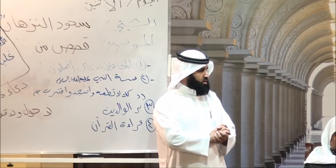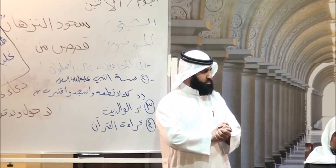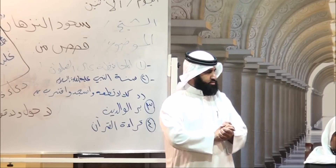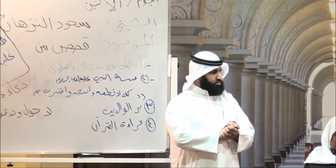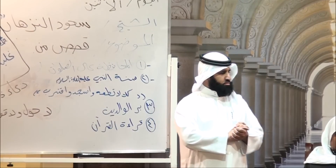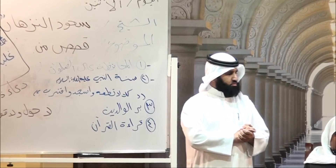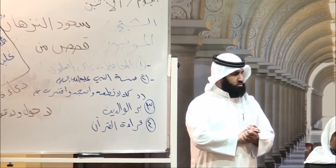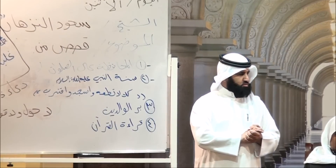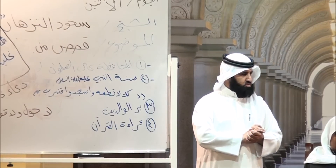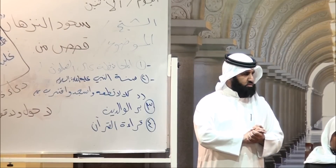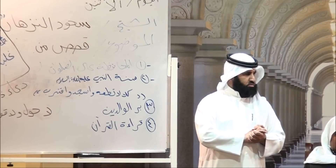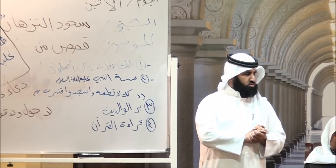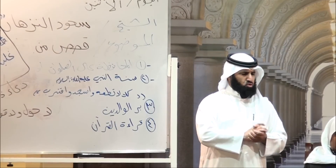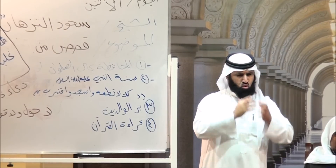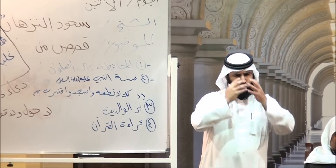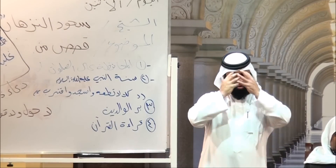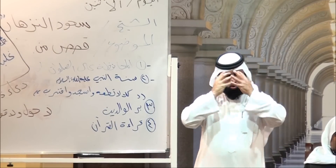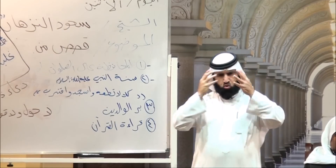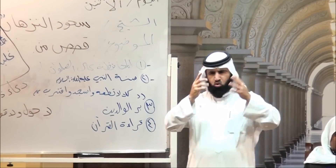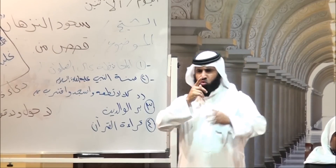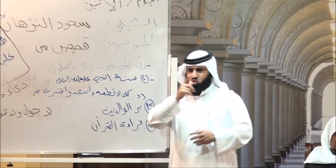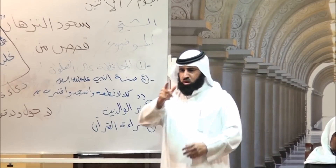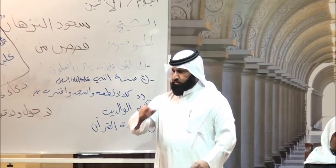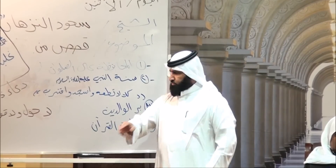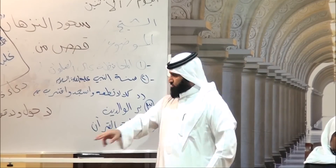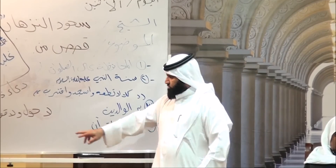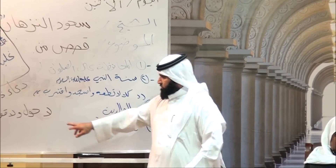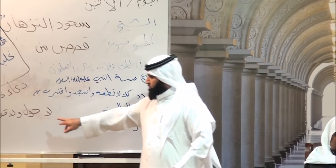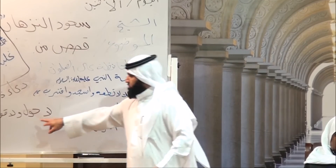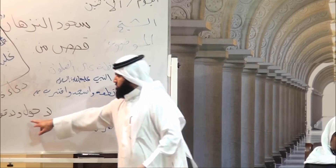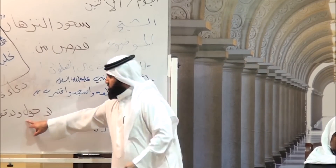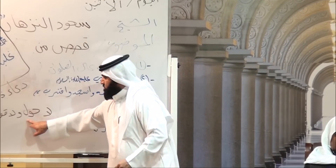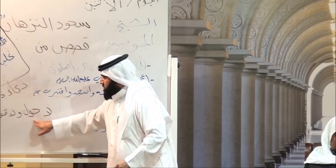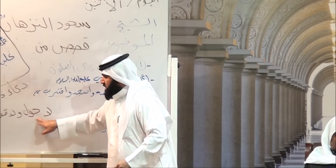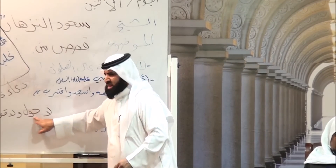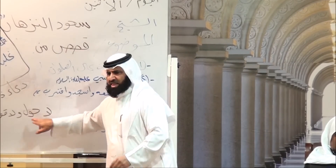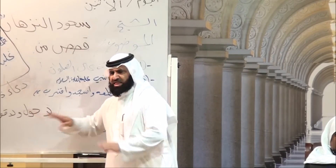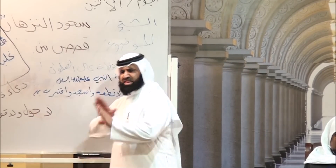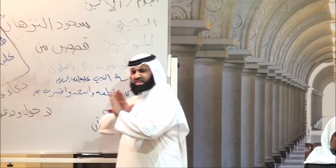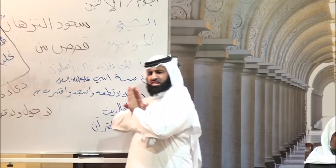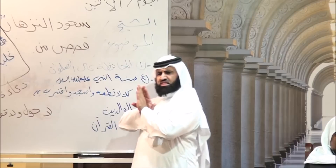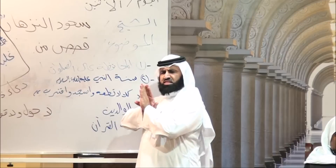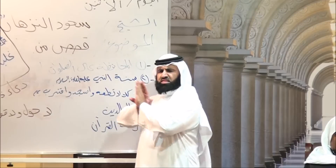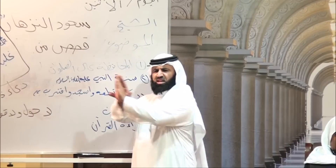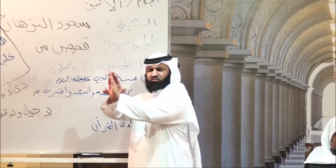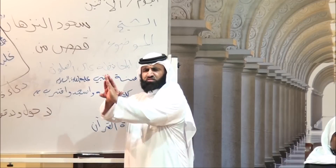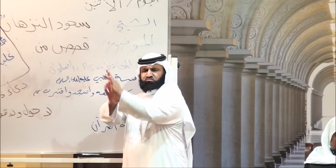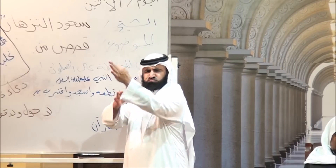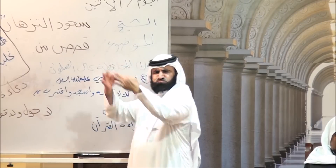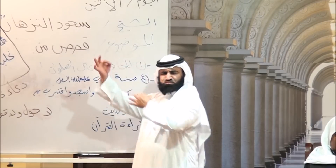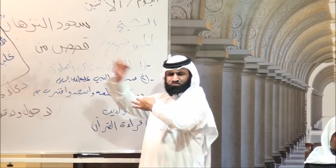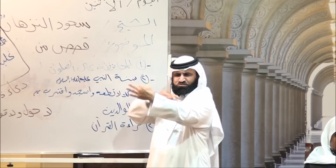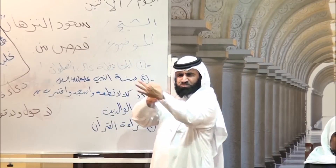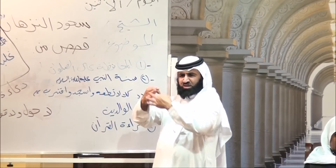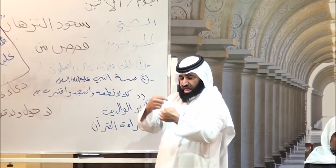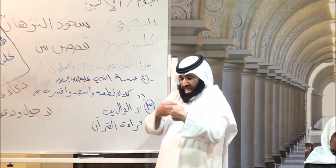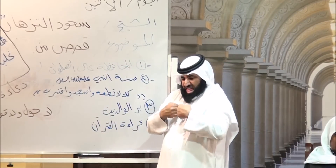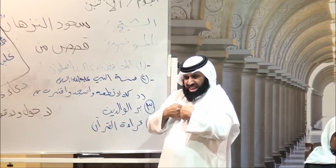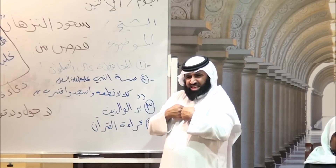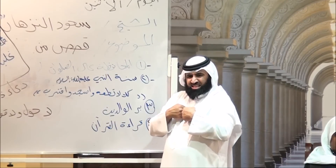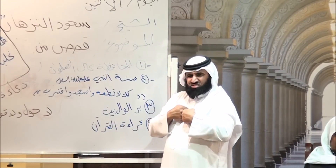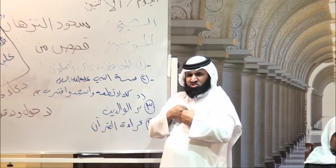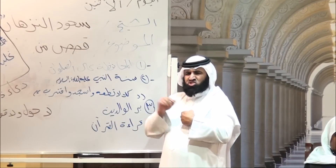يعني قال أهل العلم الحول لدفع الأذى، فأنت لا تستطيع دفع الأذى